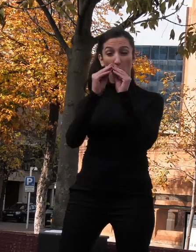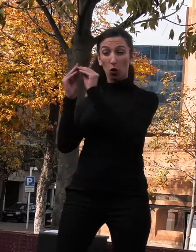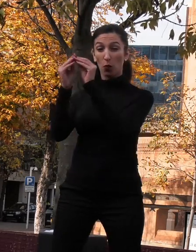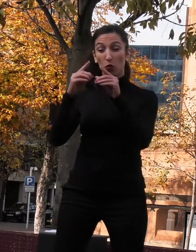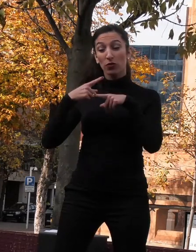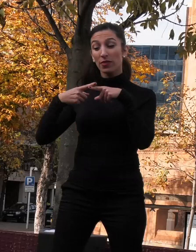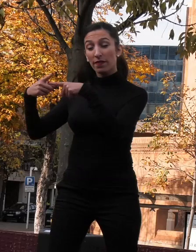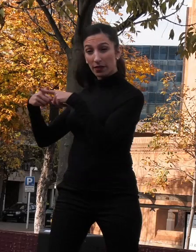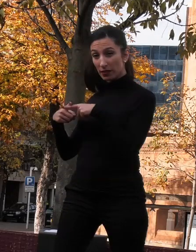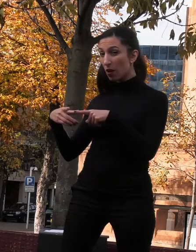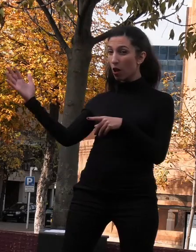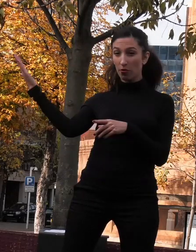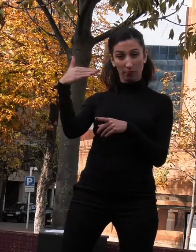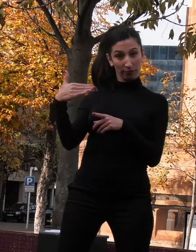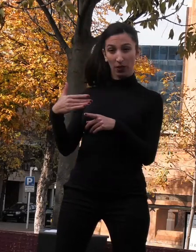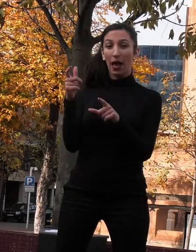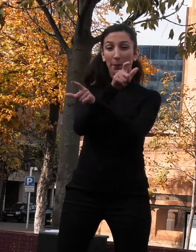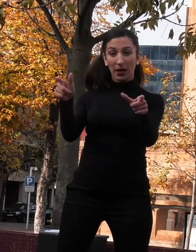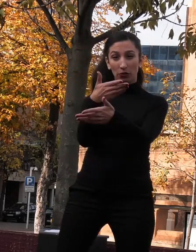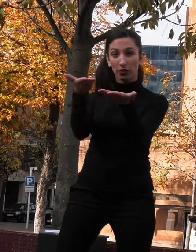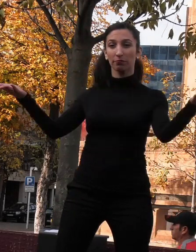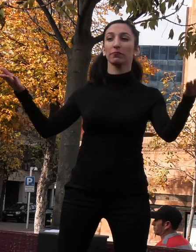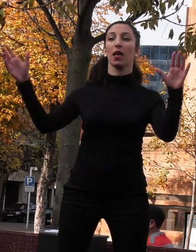indivisible de todos los españoles.